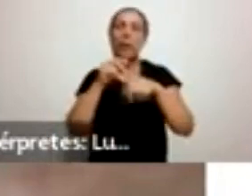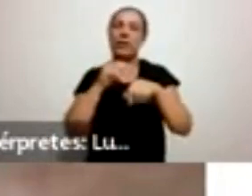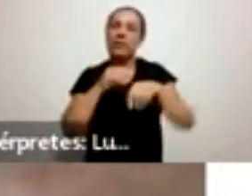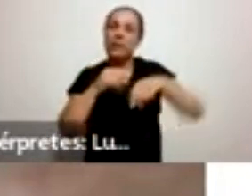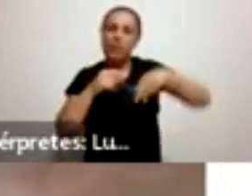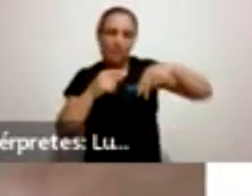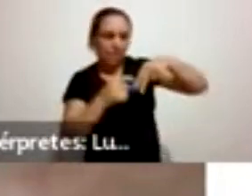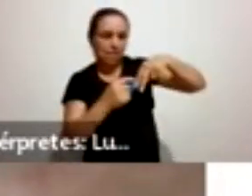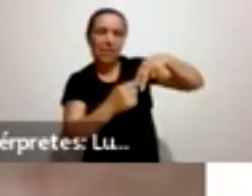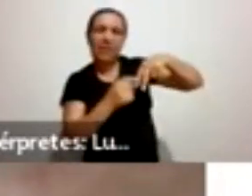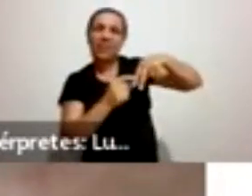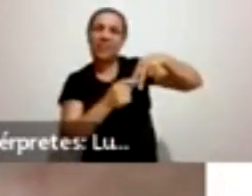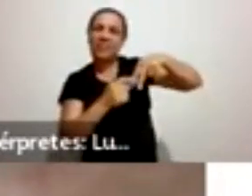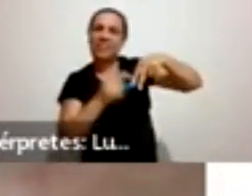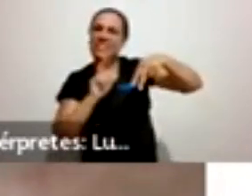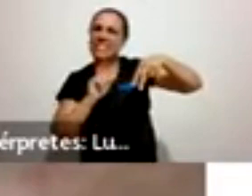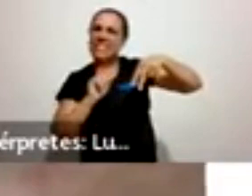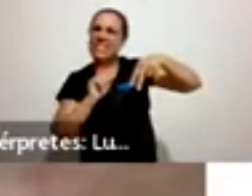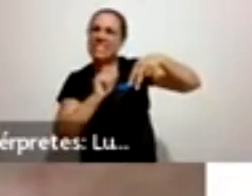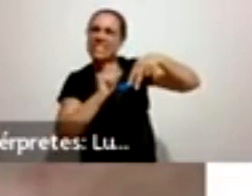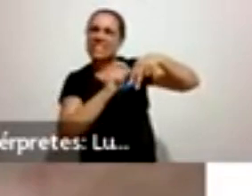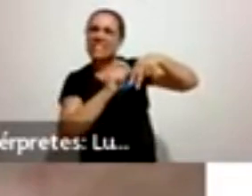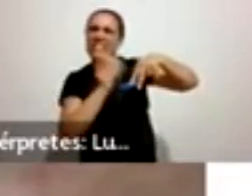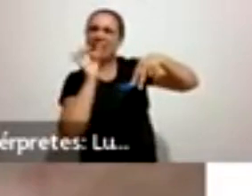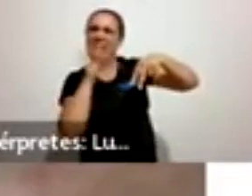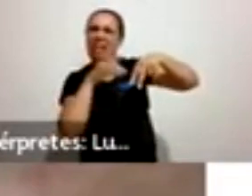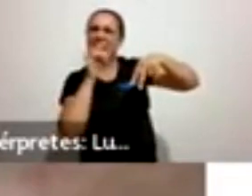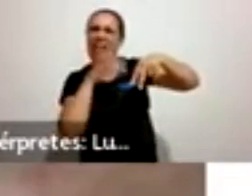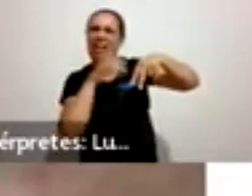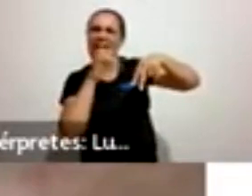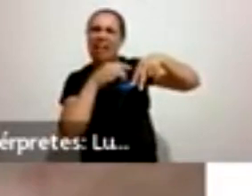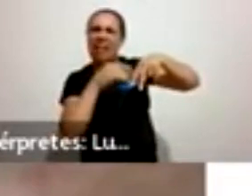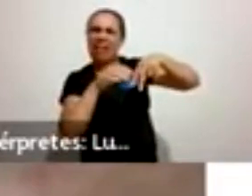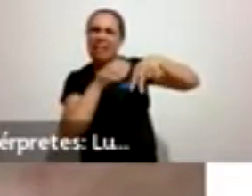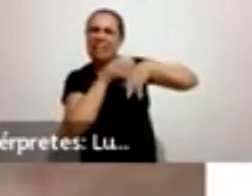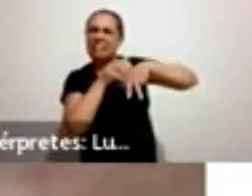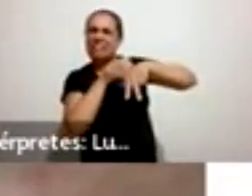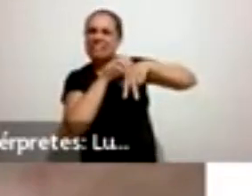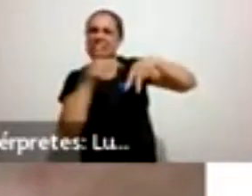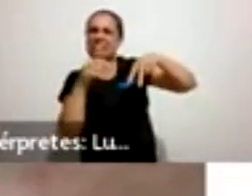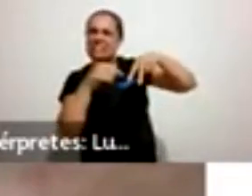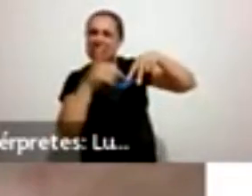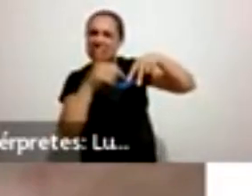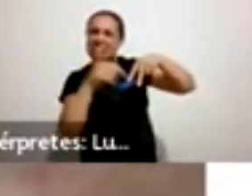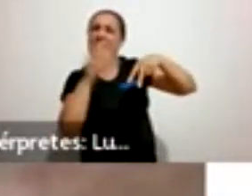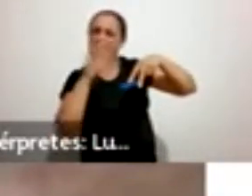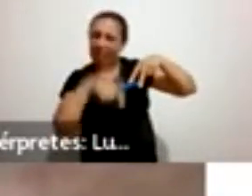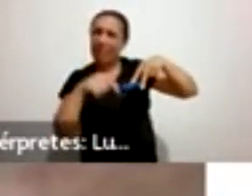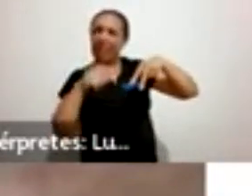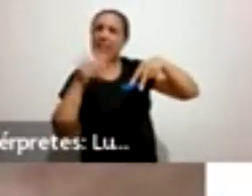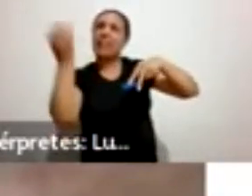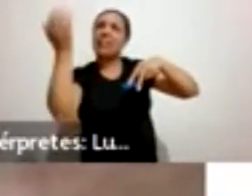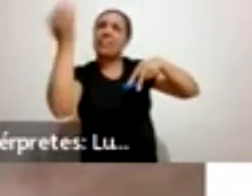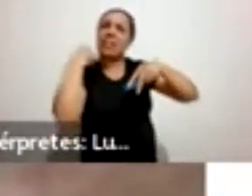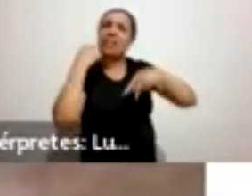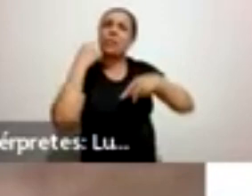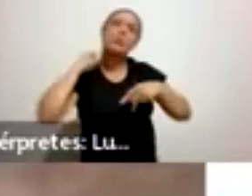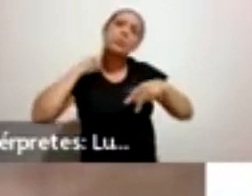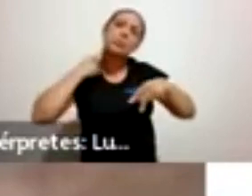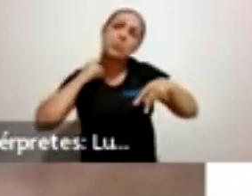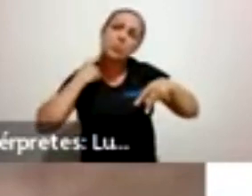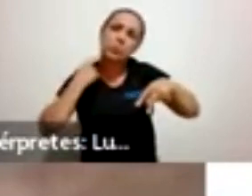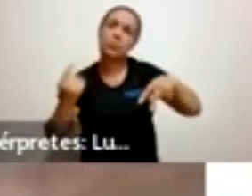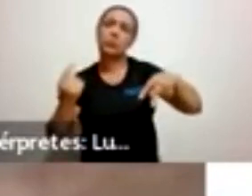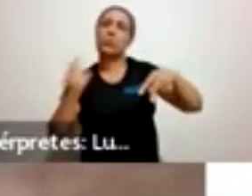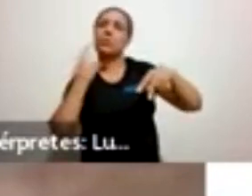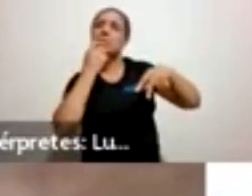o antes e o depois. Como a água está mais leve, ela carrega mais nutriente e principalmente oxigênio, olha o resultado da